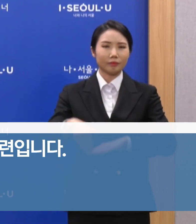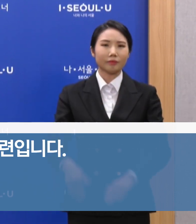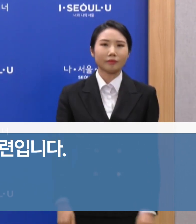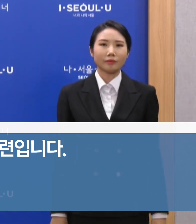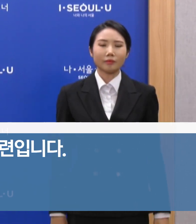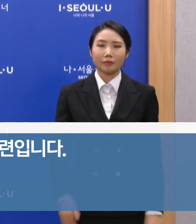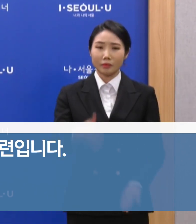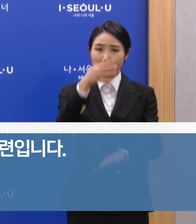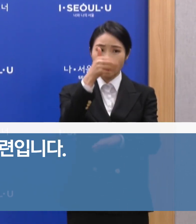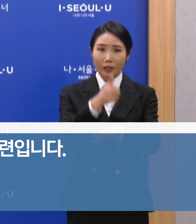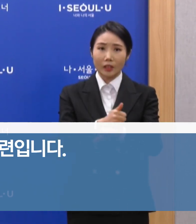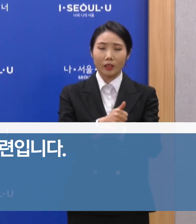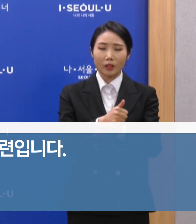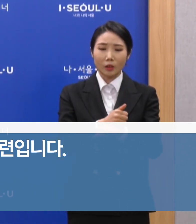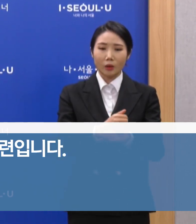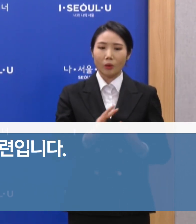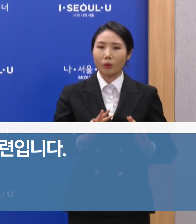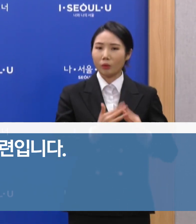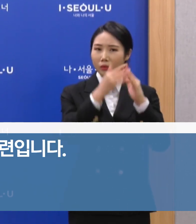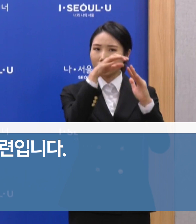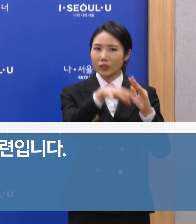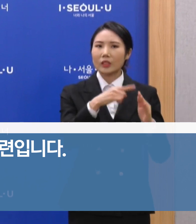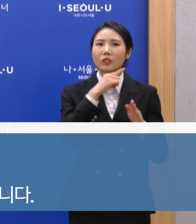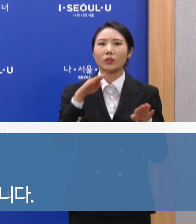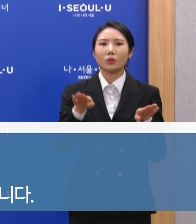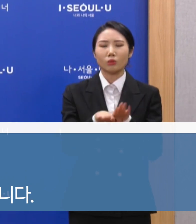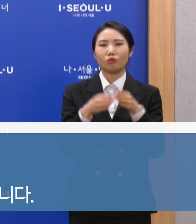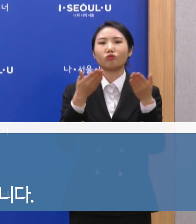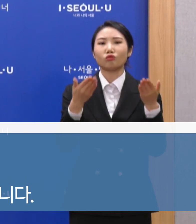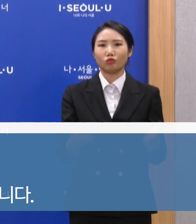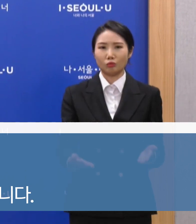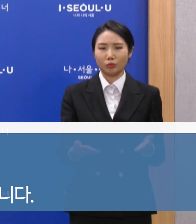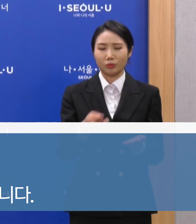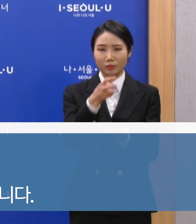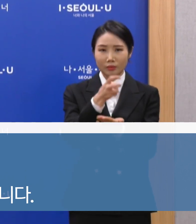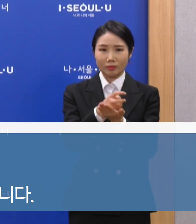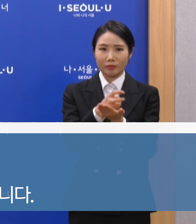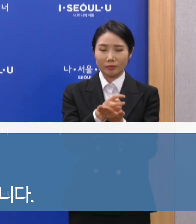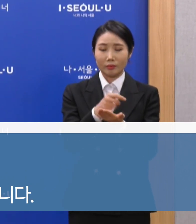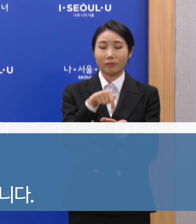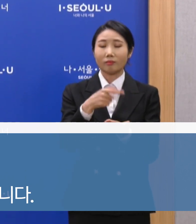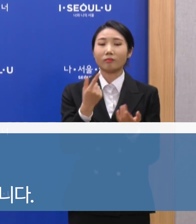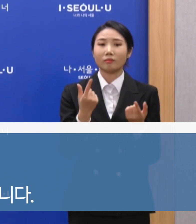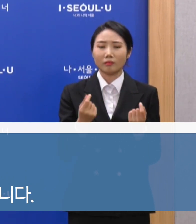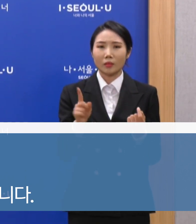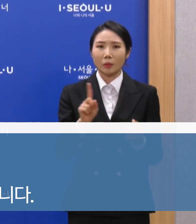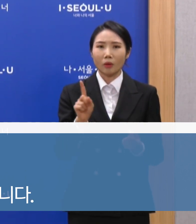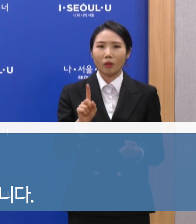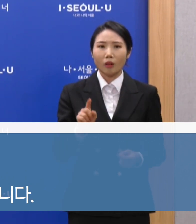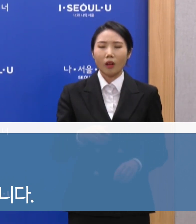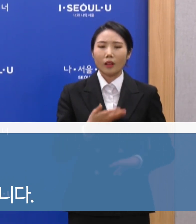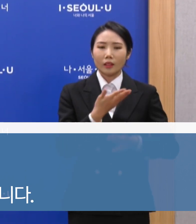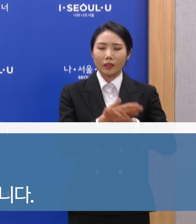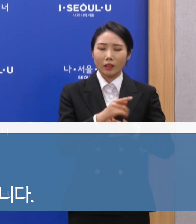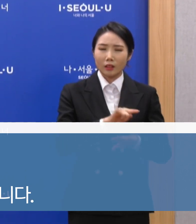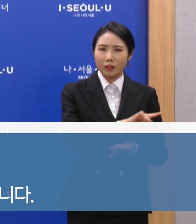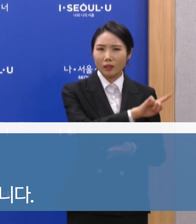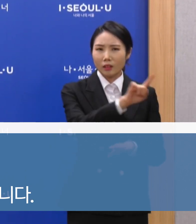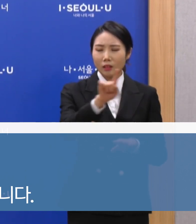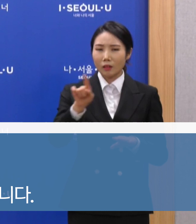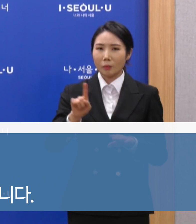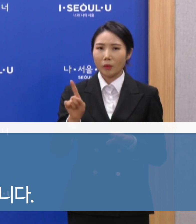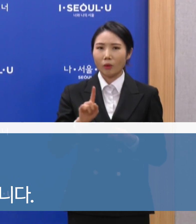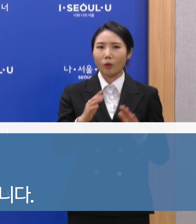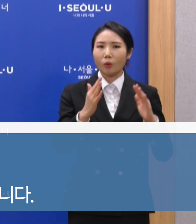마지막으로 공사장 일요일 휴무제 관련입니다. 현재 모든 공공건설공사는 사전승인을 득한 경우를